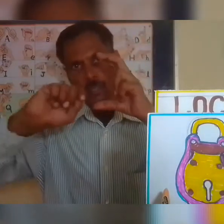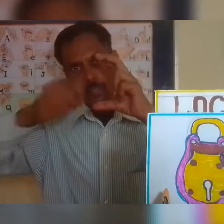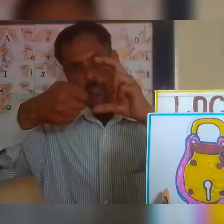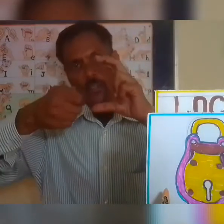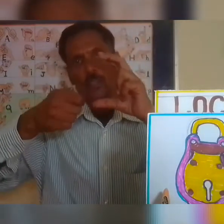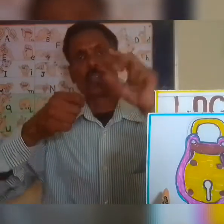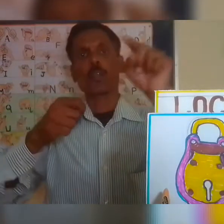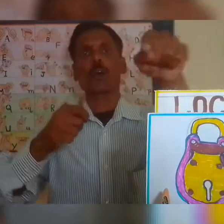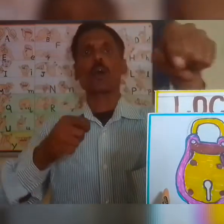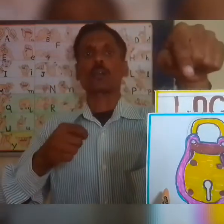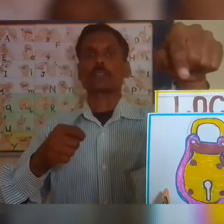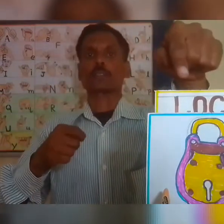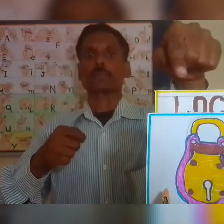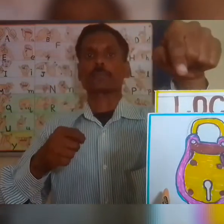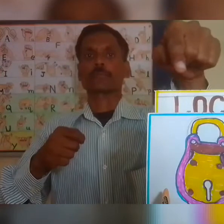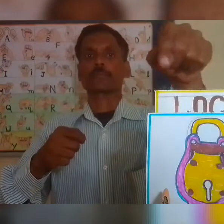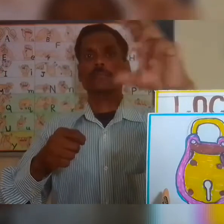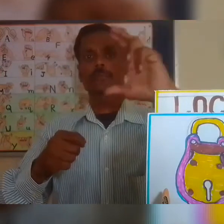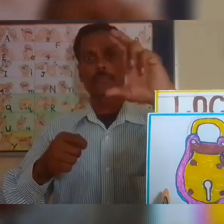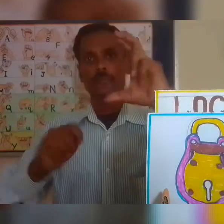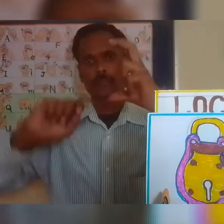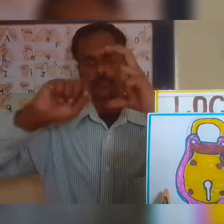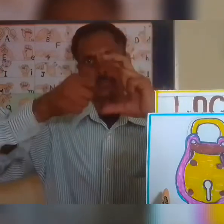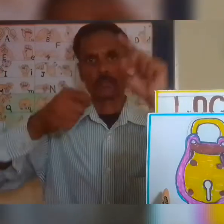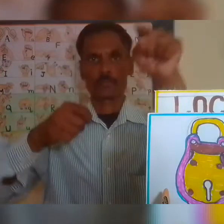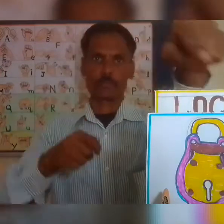Lock L